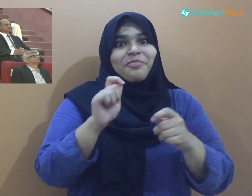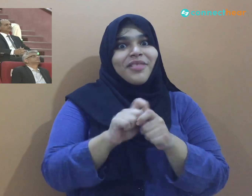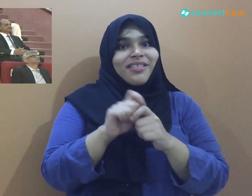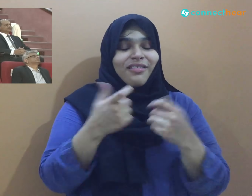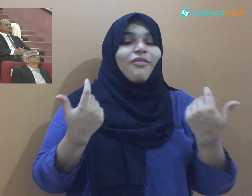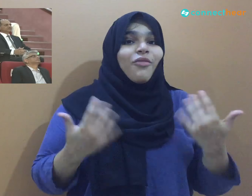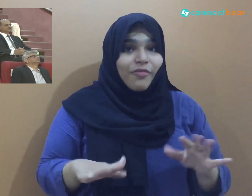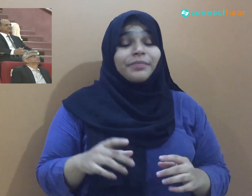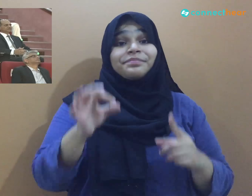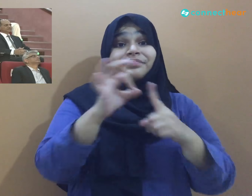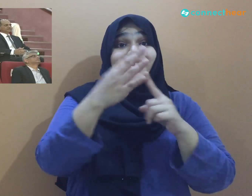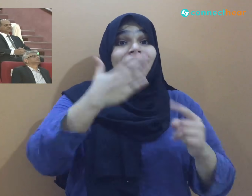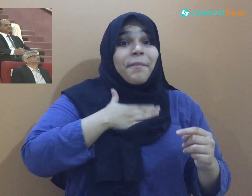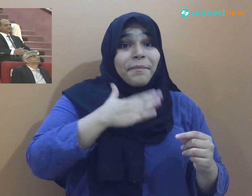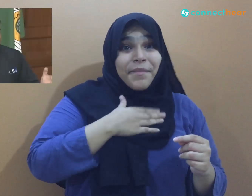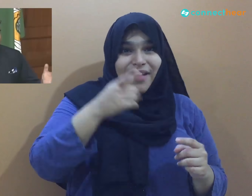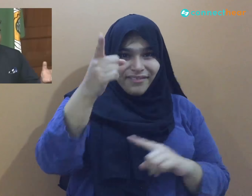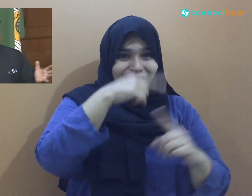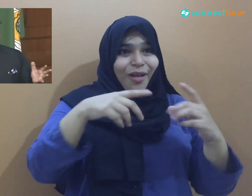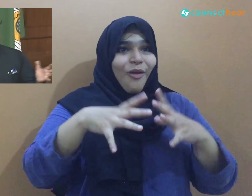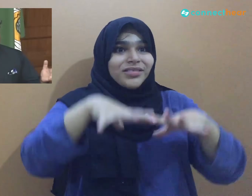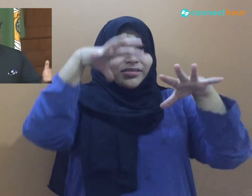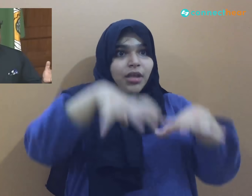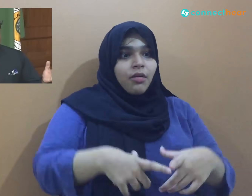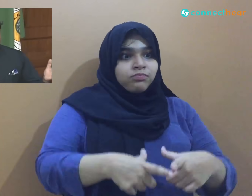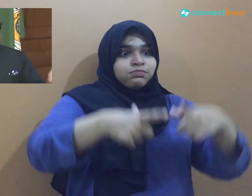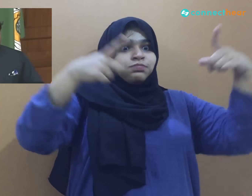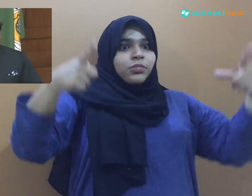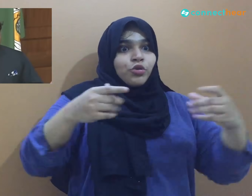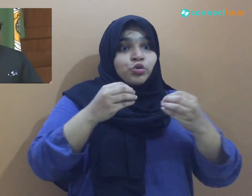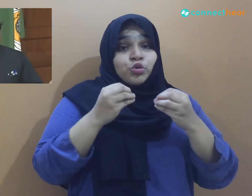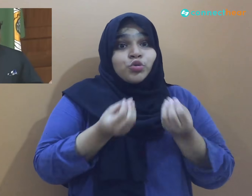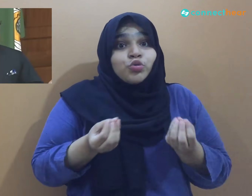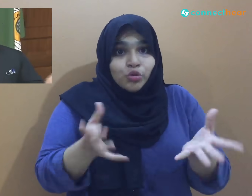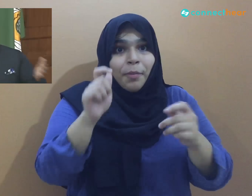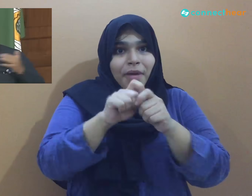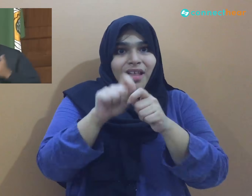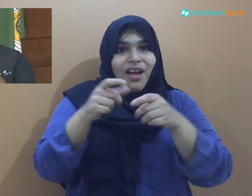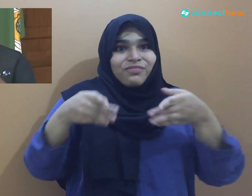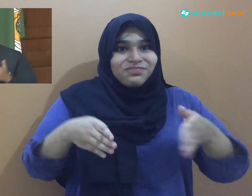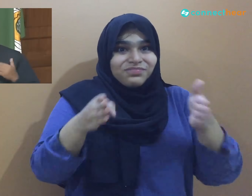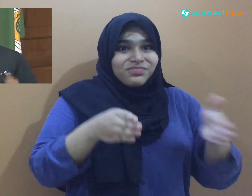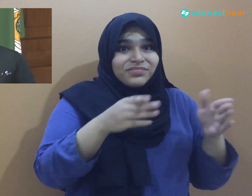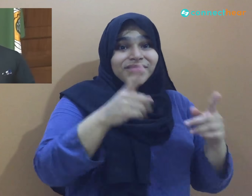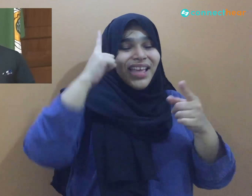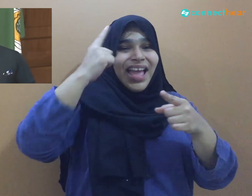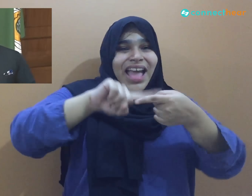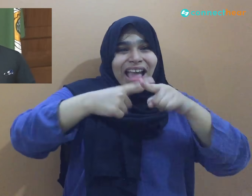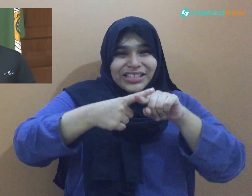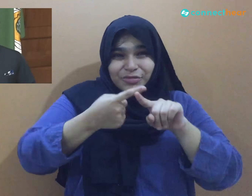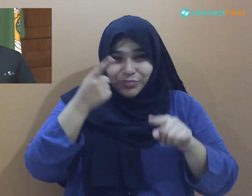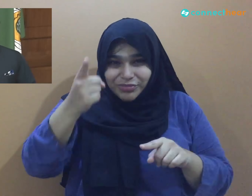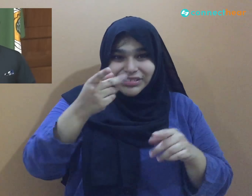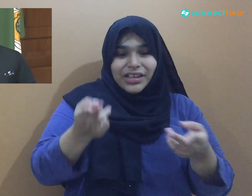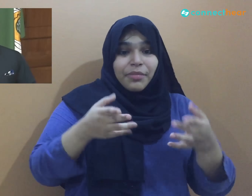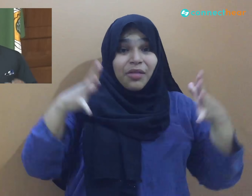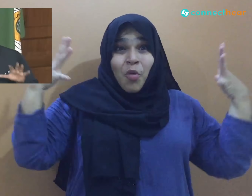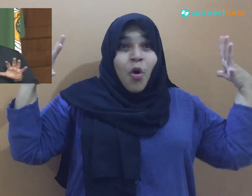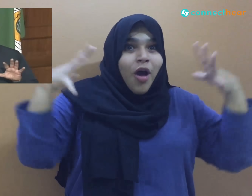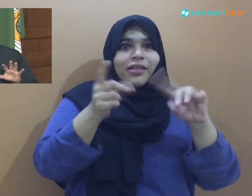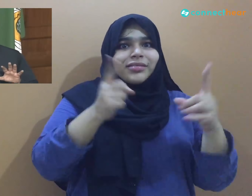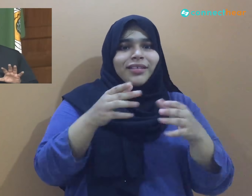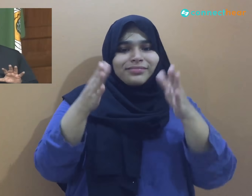ہم یہاں پہ آپ نے دیکھا ہے ہم نے ہال بھی بڑا جو ہے وہ رکھا ہے سوشل ڈسٹینسنگ کے حساب سے, ایگزیبیشن میں بھی ہم نے کوشش کی ہے کہ رش نہ